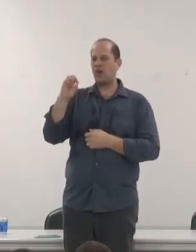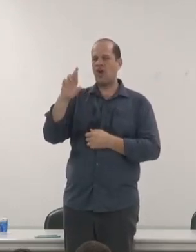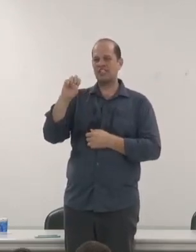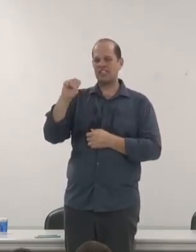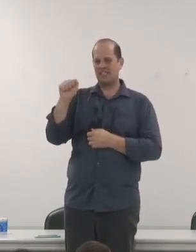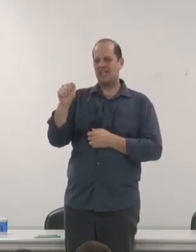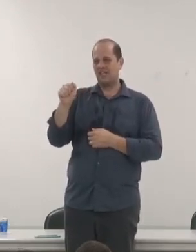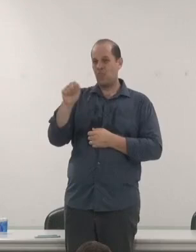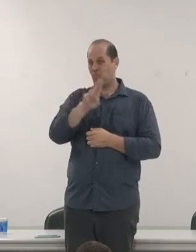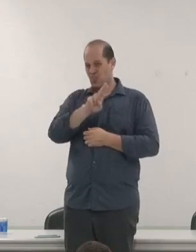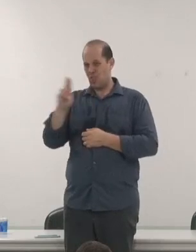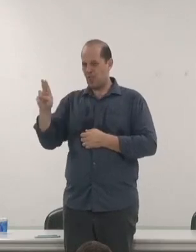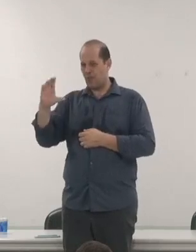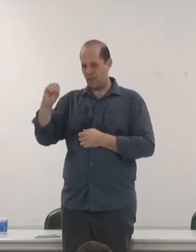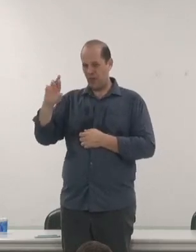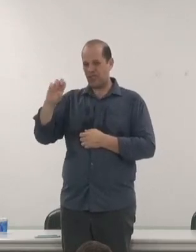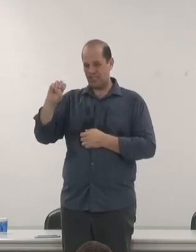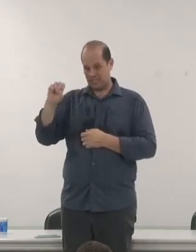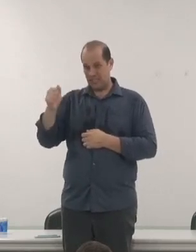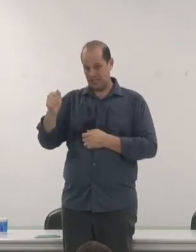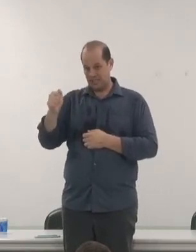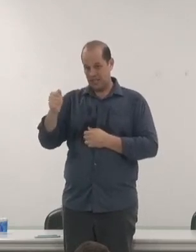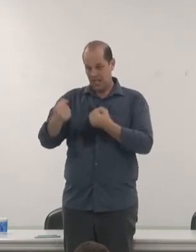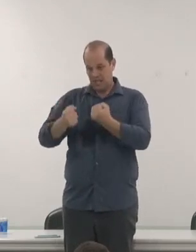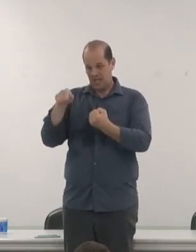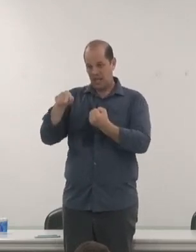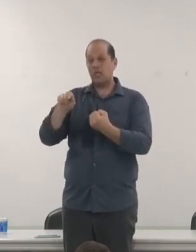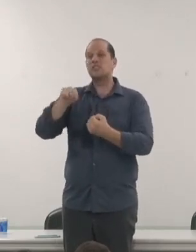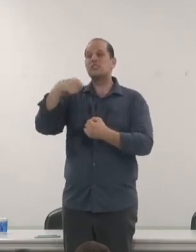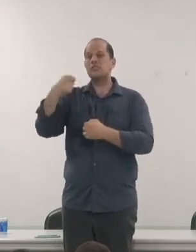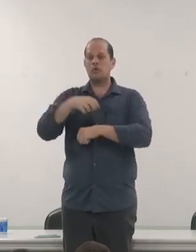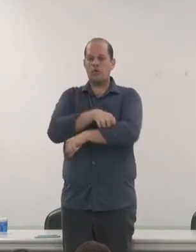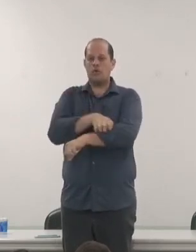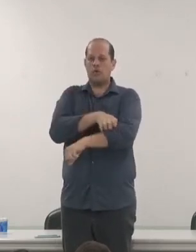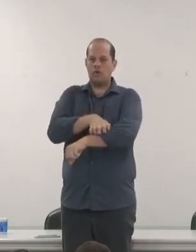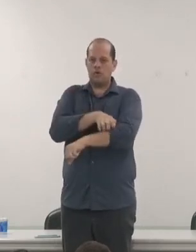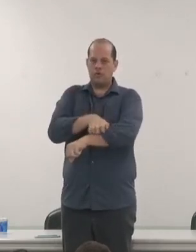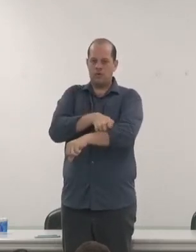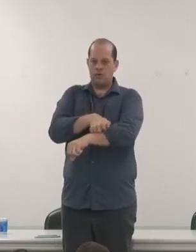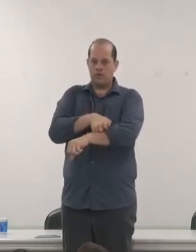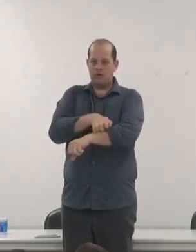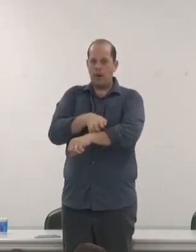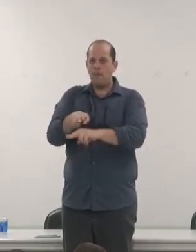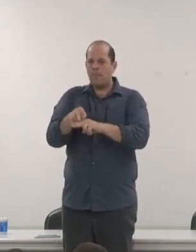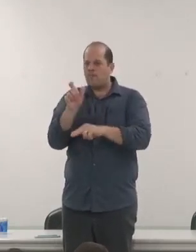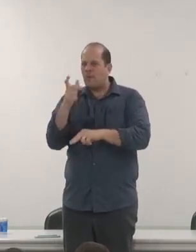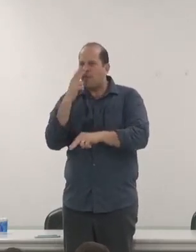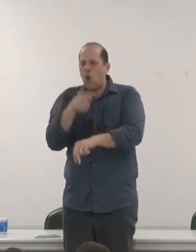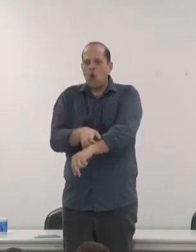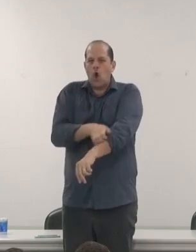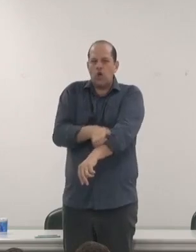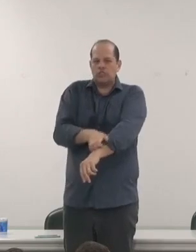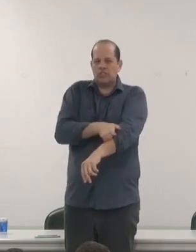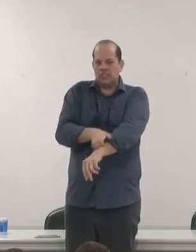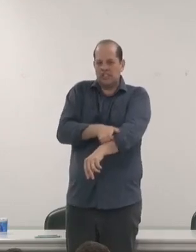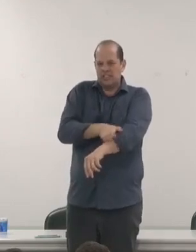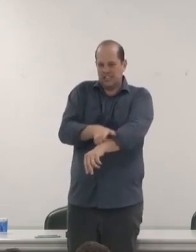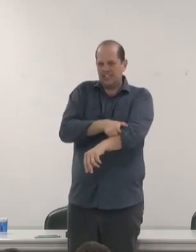Sandra Faria comenta isso na pesquisa. Por exemplo, o carro Corsa faz um sinal de coça, porque